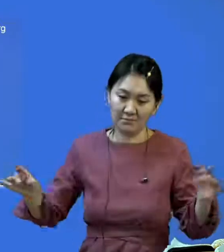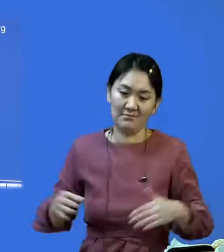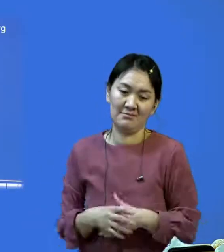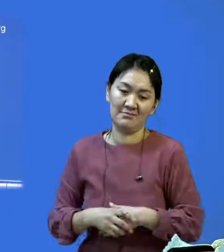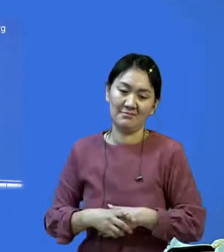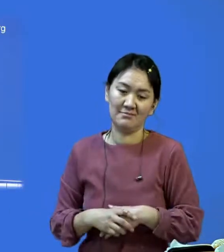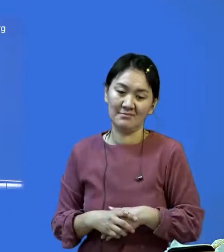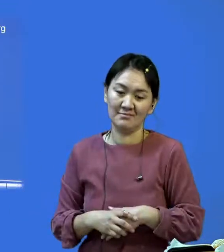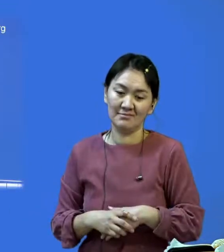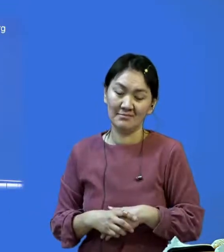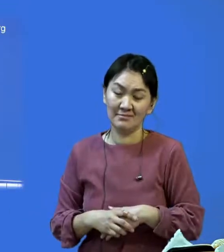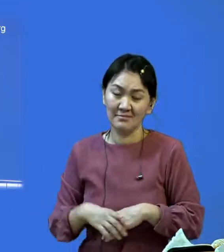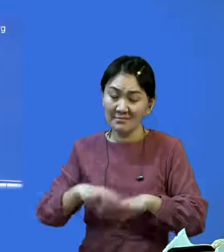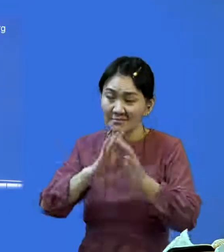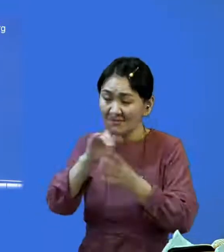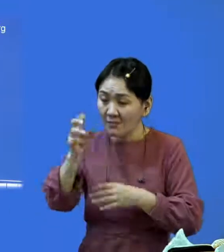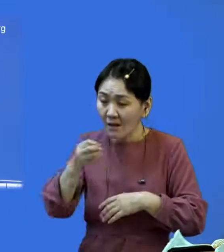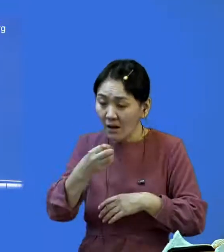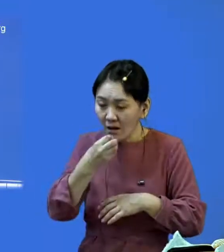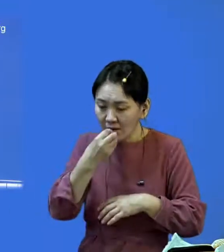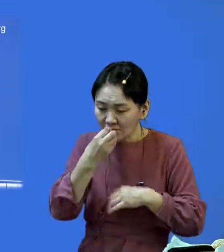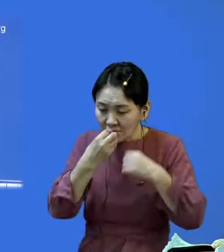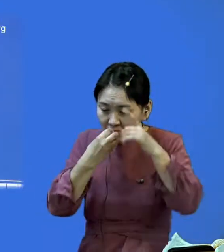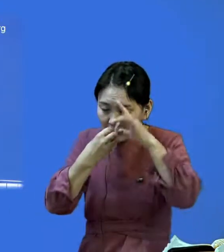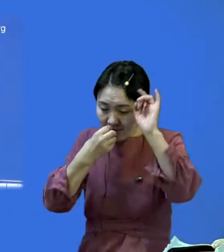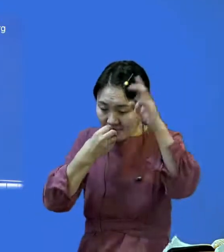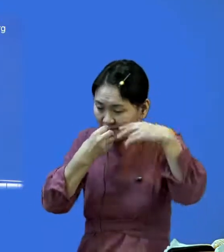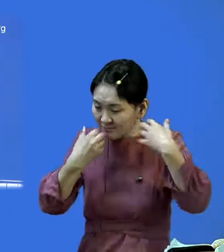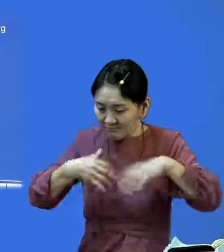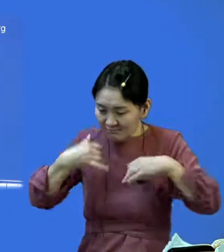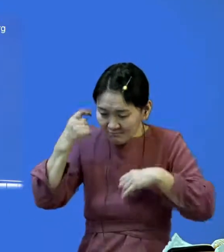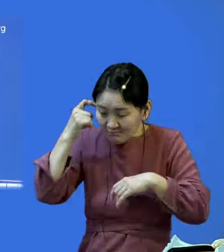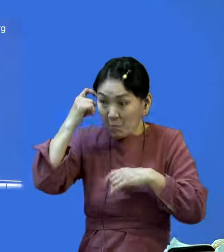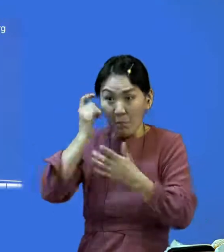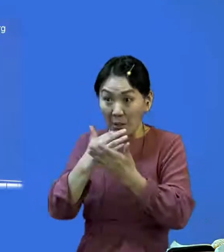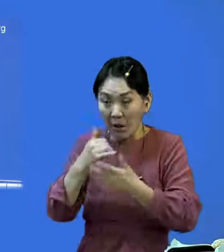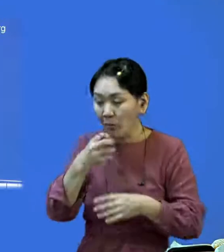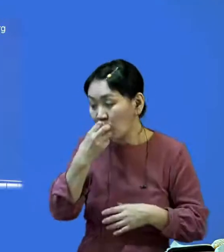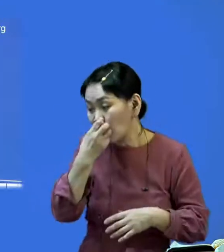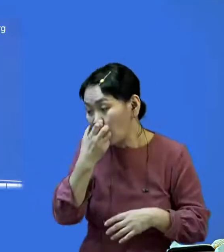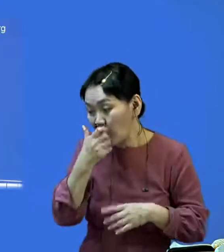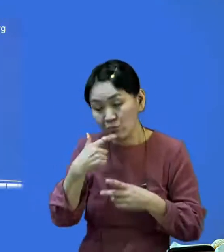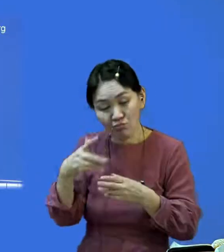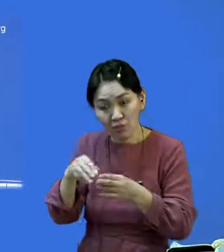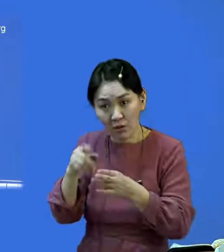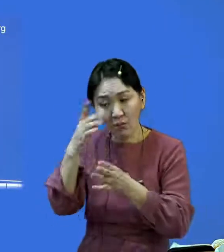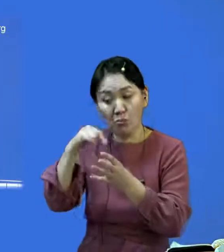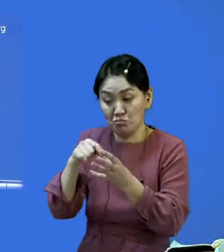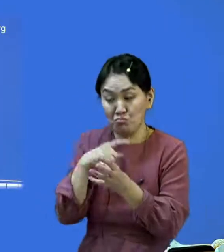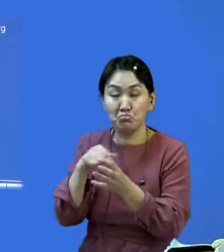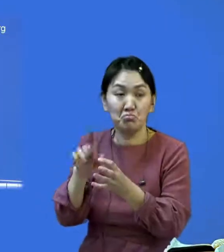Тийм ээ? Түүнийг идэх үедээ бурхны нэгүслэр нэгүслийг бодогдохгүй байна уу? Энэ аяндаа үүссэн зүйл үү?